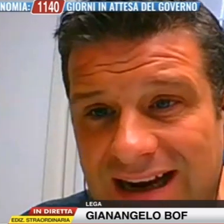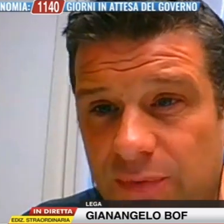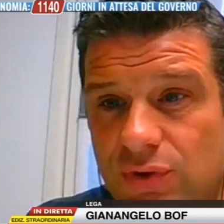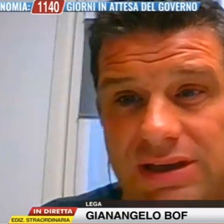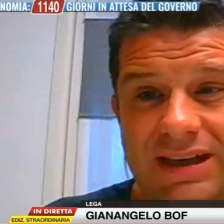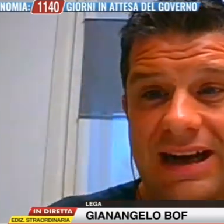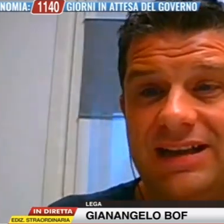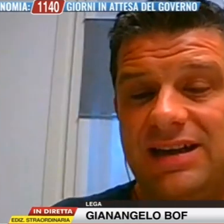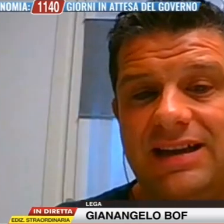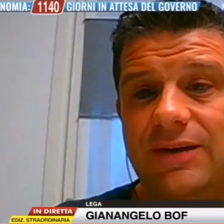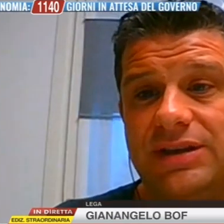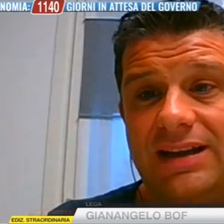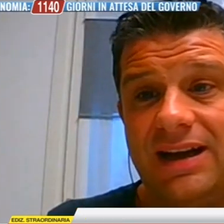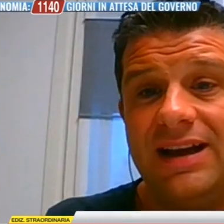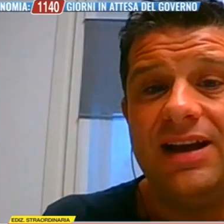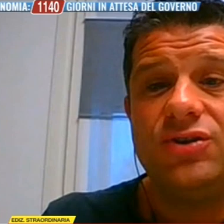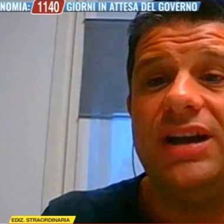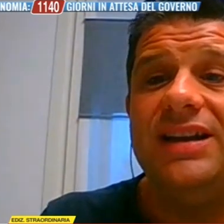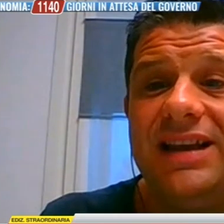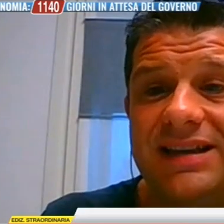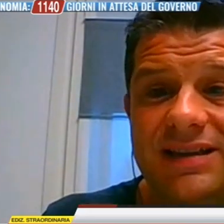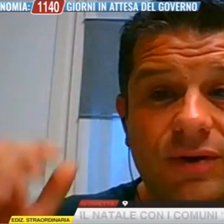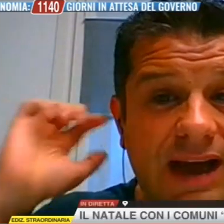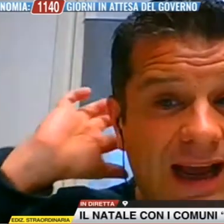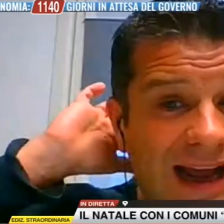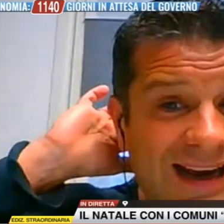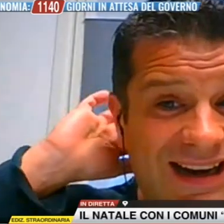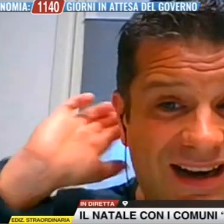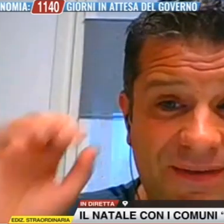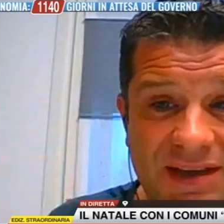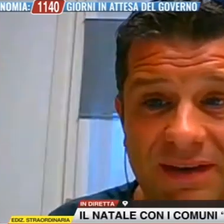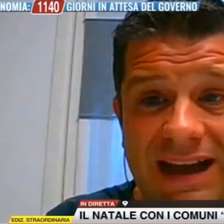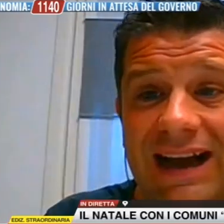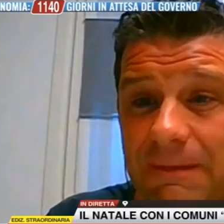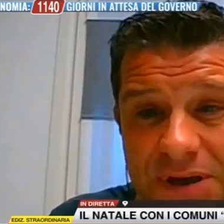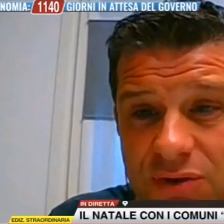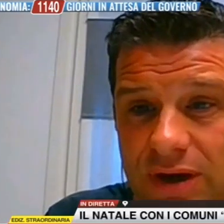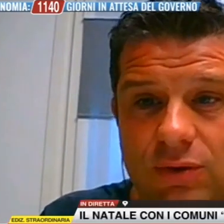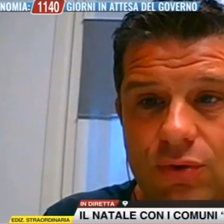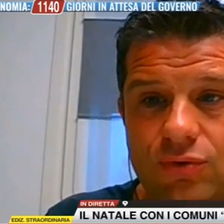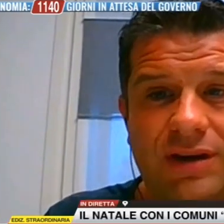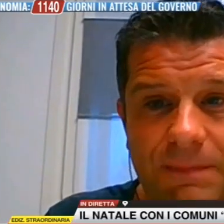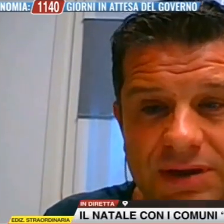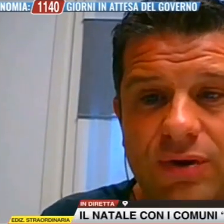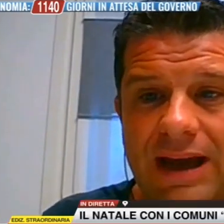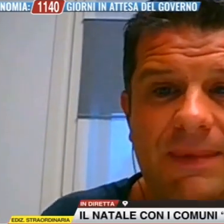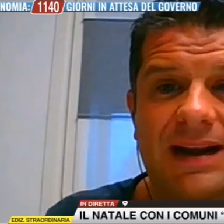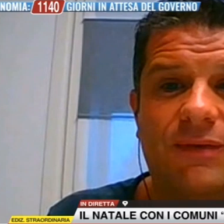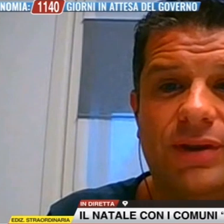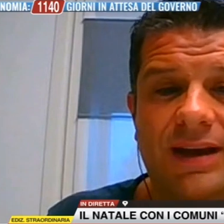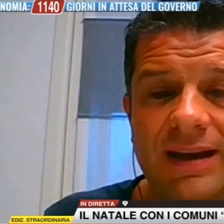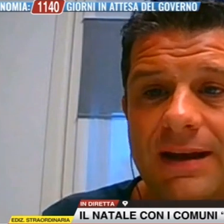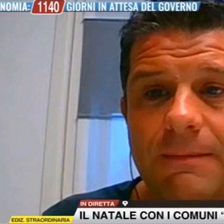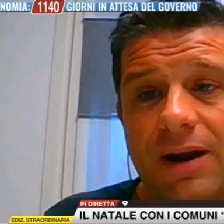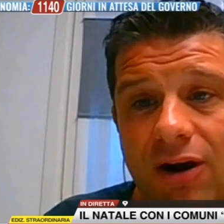necessità che possono essere di carattere sanitario, eccetera. Cioè, l'indicazione è anche nelle festività, capisco che è doloroso, capisco che è magari a